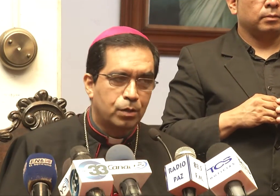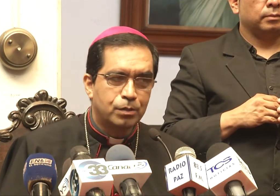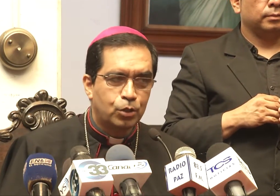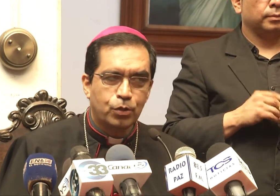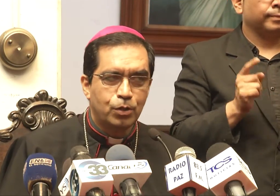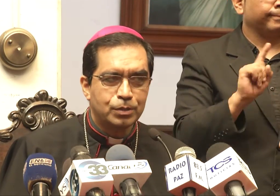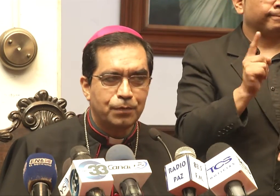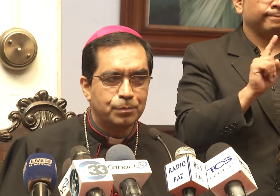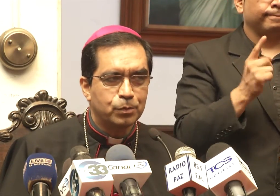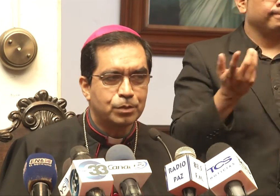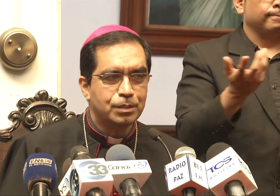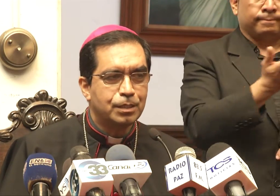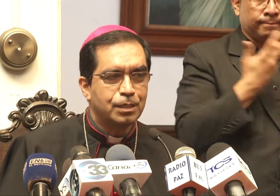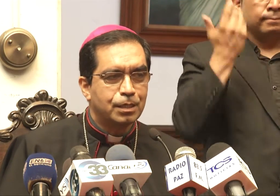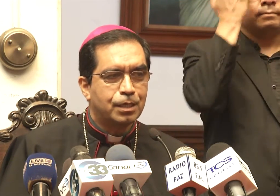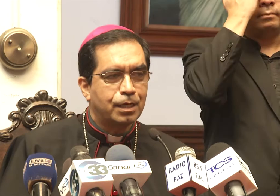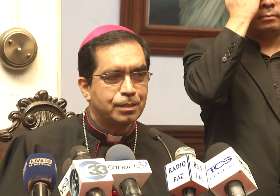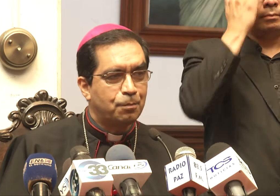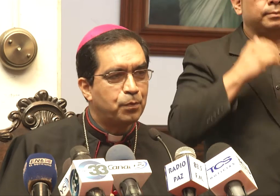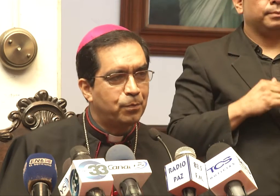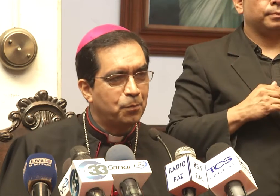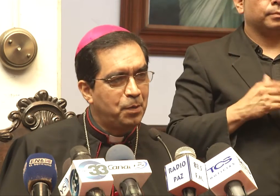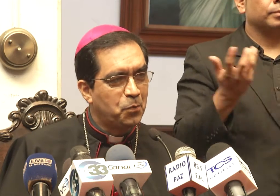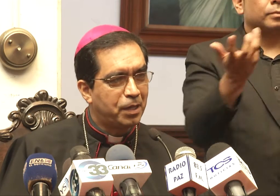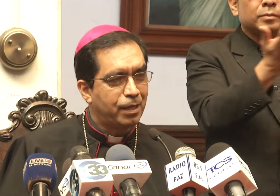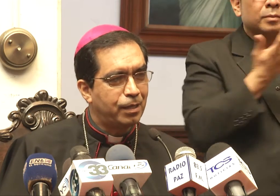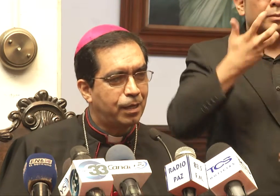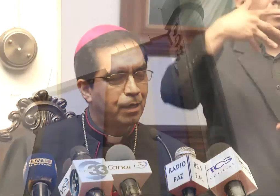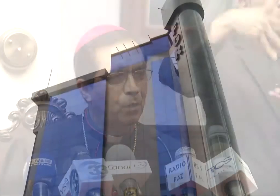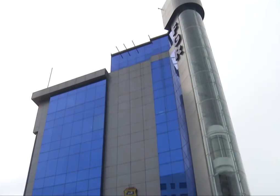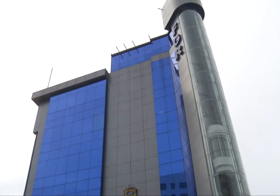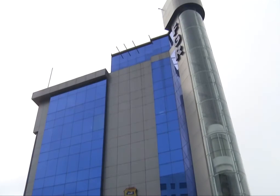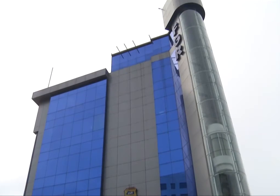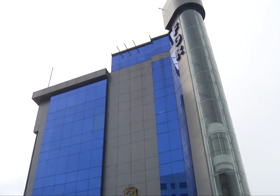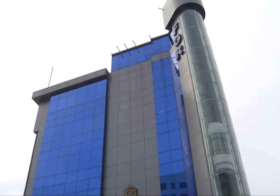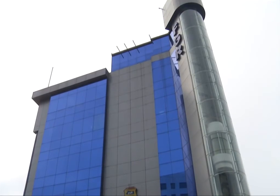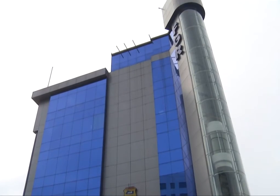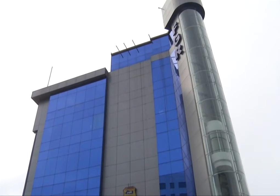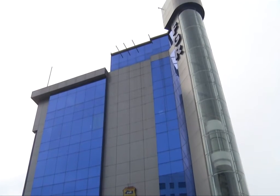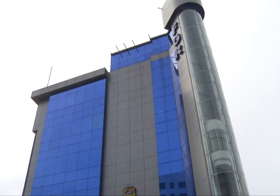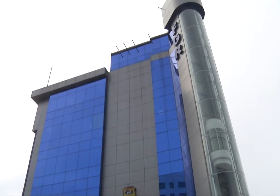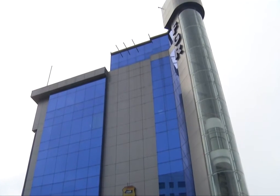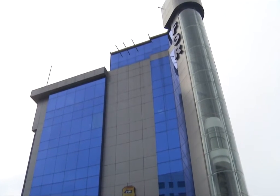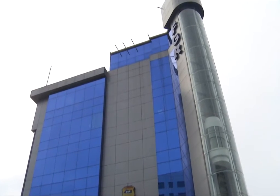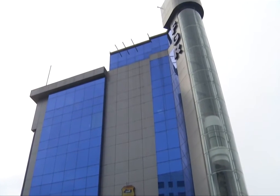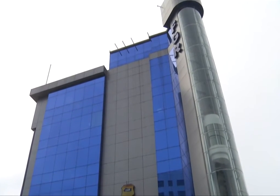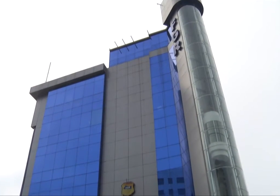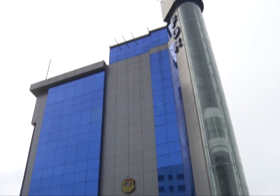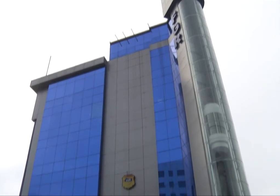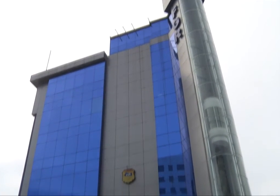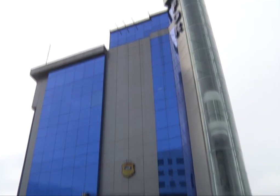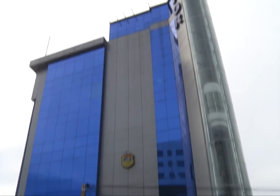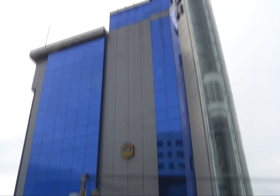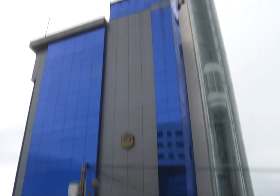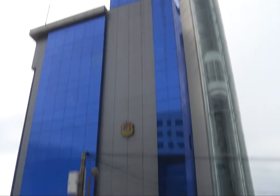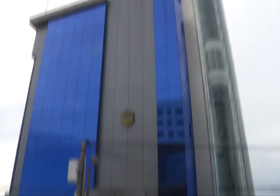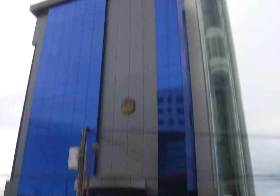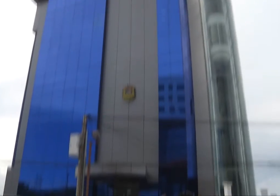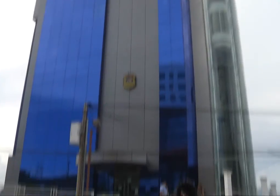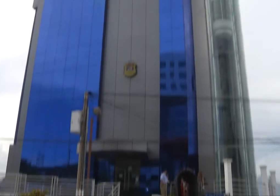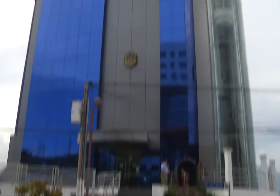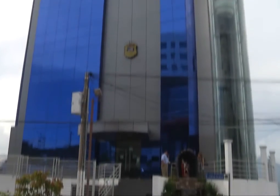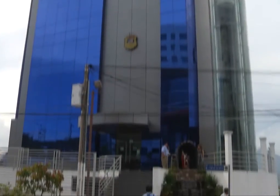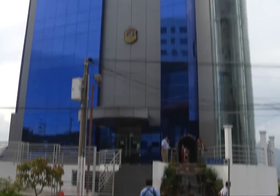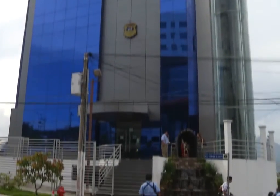¿no? Todos lo sabemos, que es el pueblo mismo el que elige. El líder religioso también agregó que espera que el nuevo fiscal no